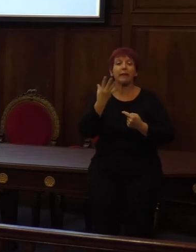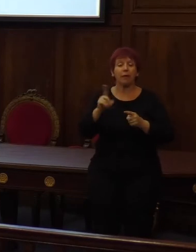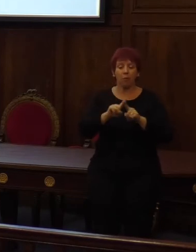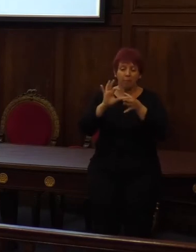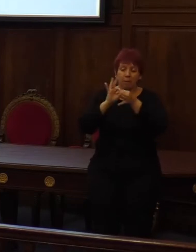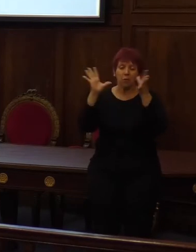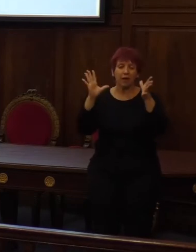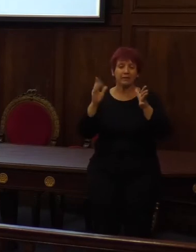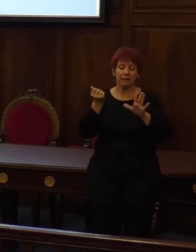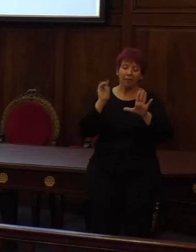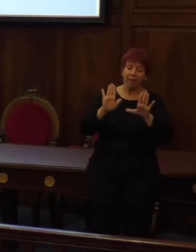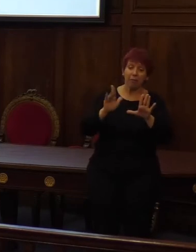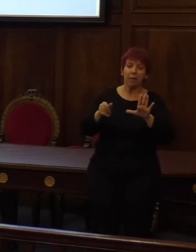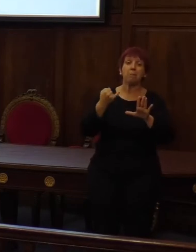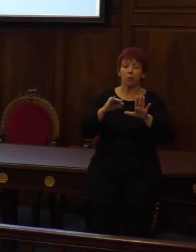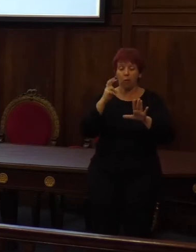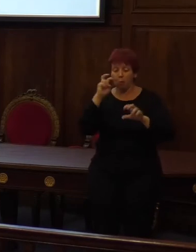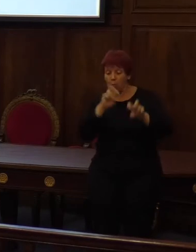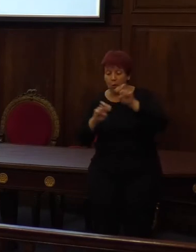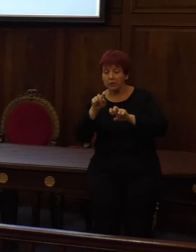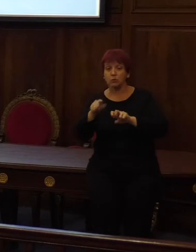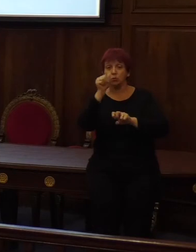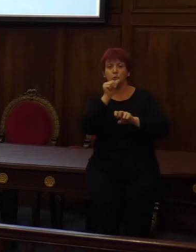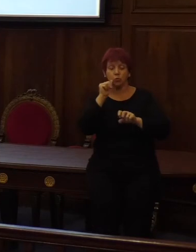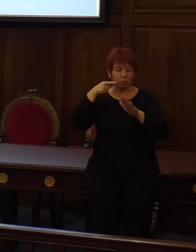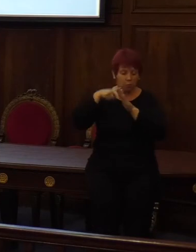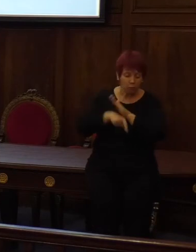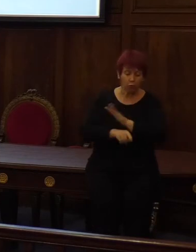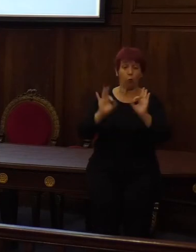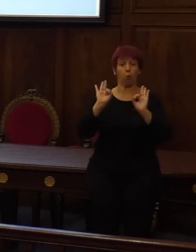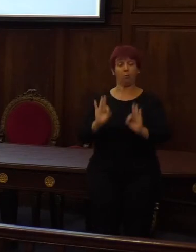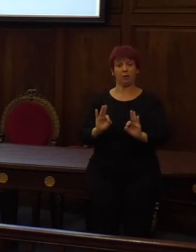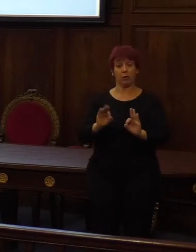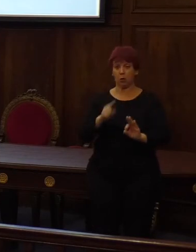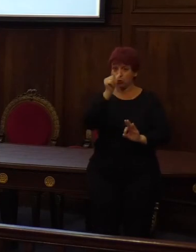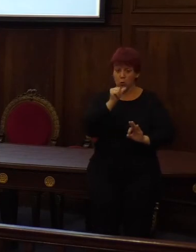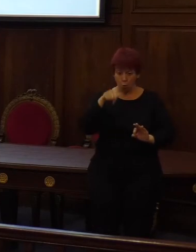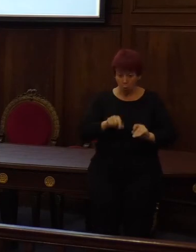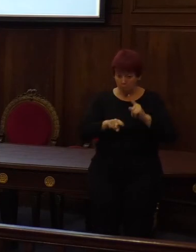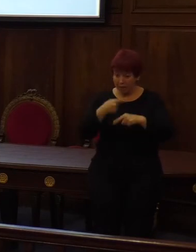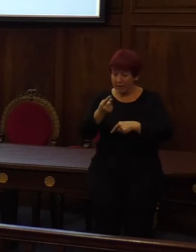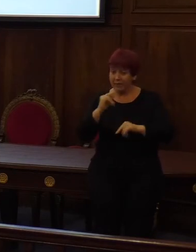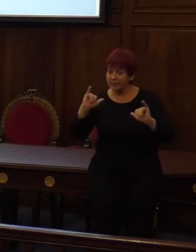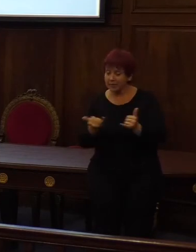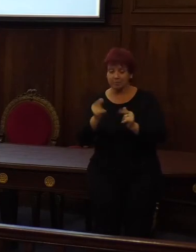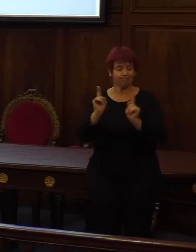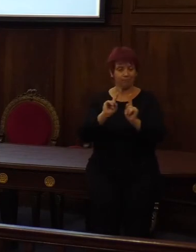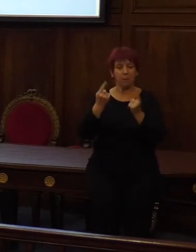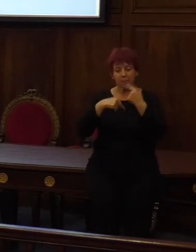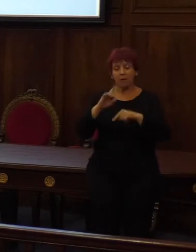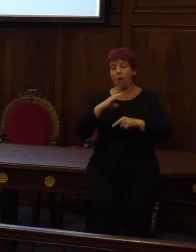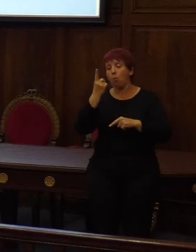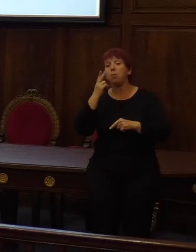reconocernos para dar las soluciones de fondo, que no van a ser inmediatas, que no se resuelven de un día para el otro, pero que implica identificarlas como un